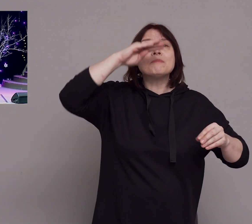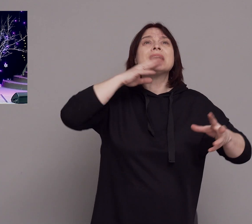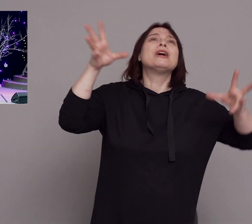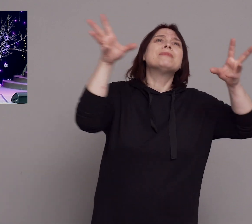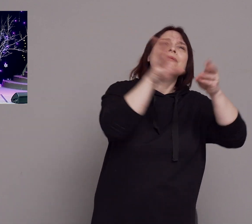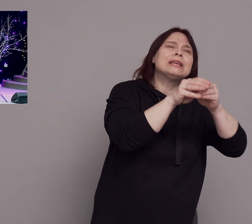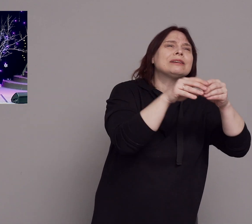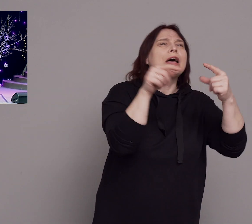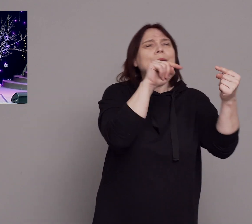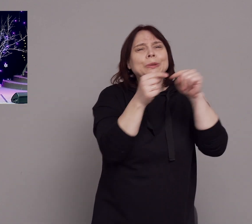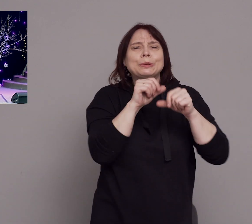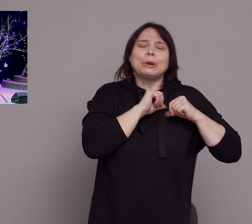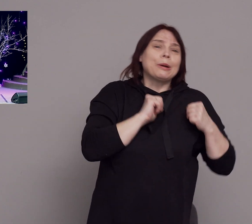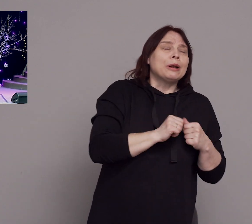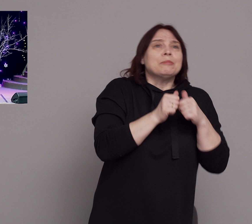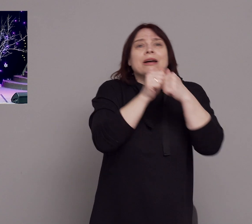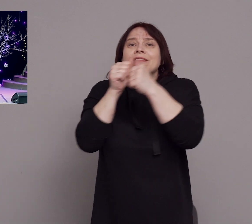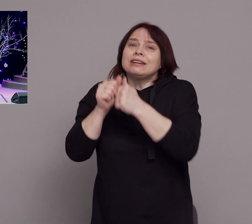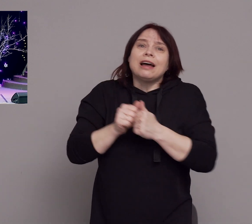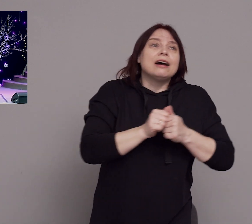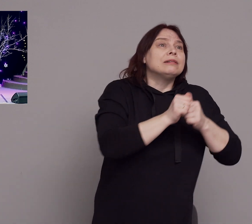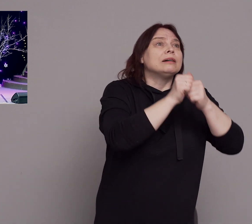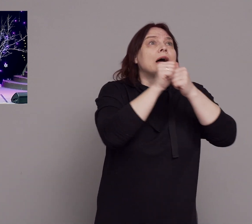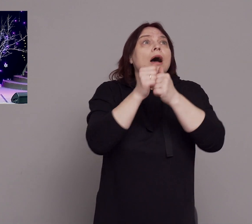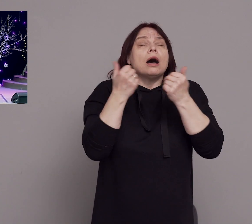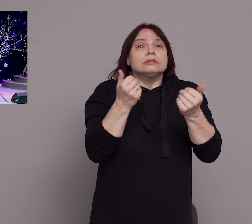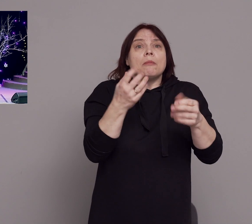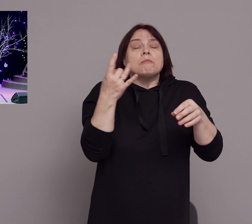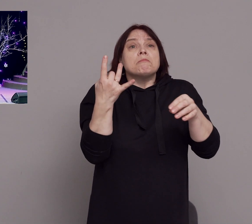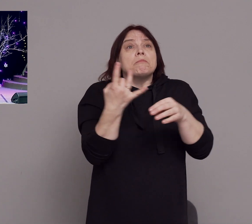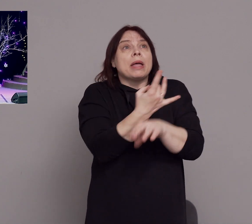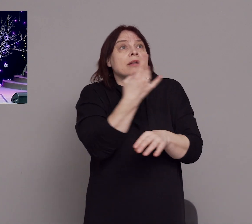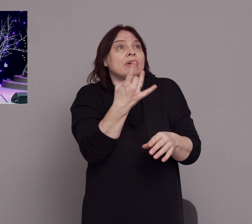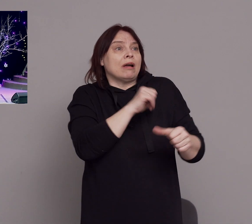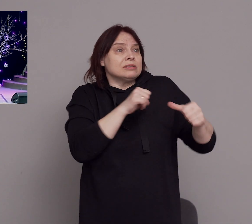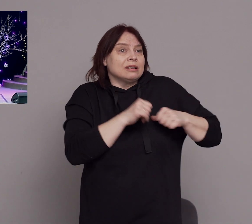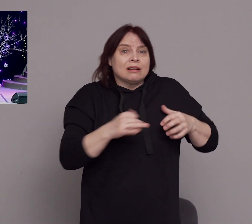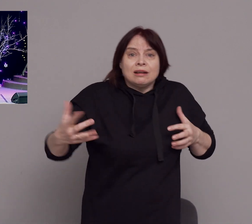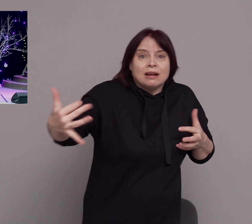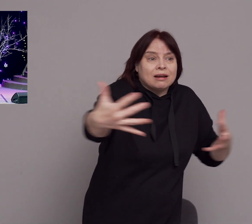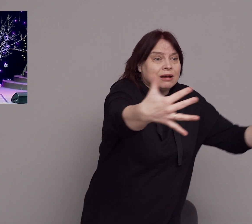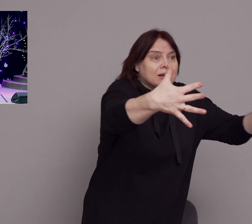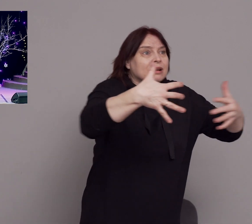Иисуса означало воплотиться? Он говорит: «В первый раз я увижу гнев и ярость в твоих глазах».